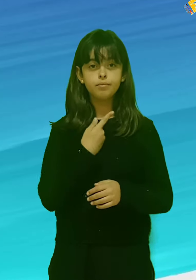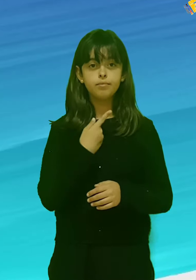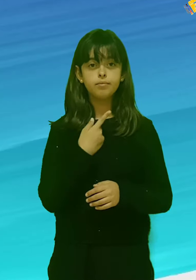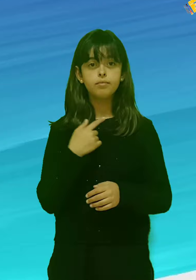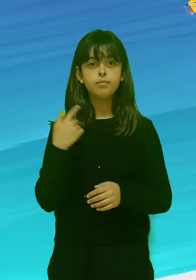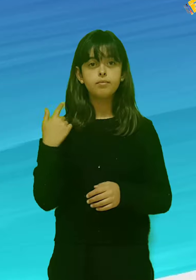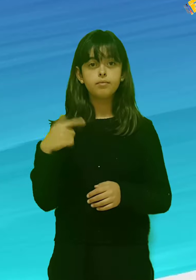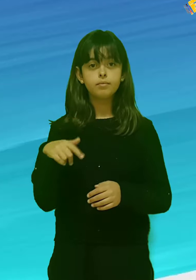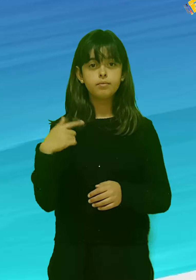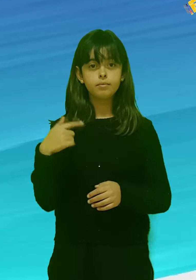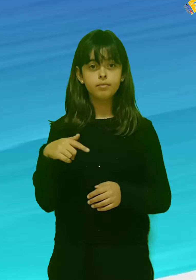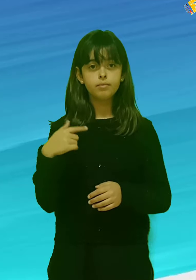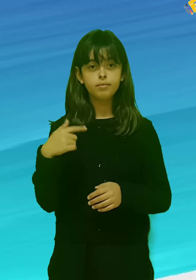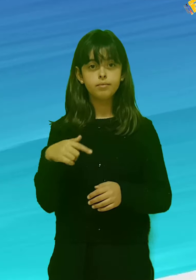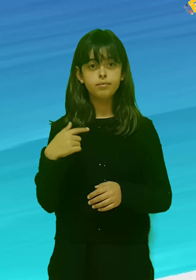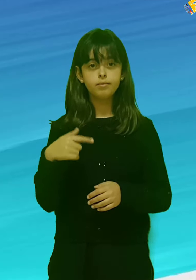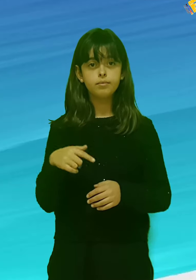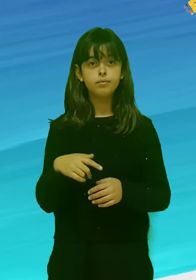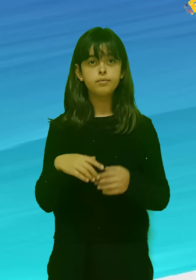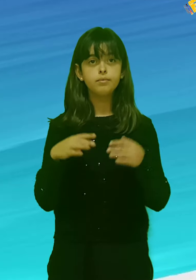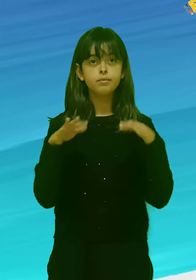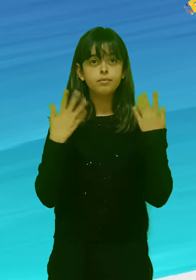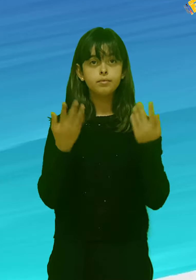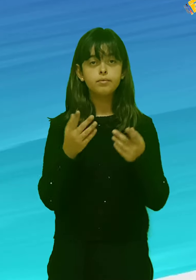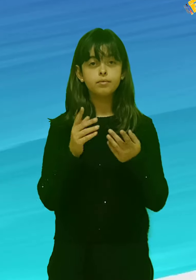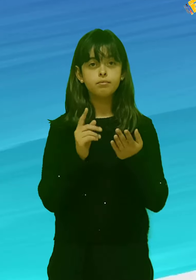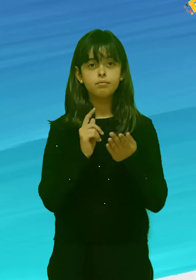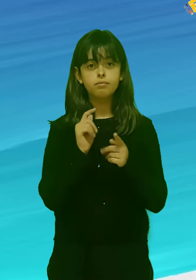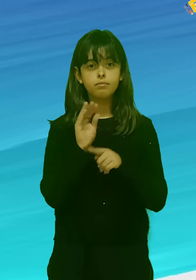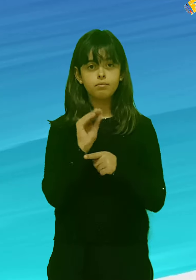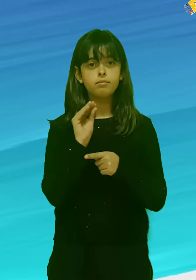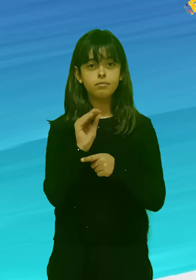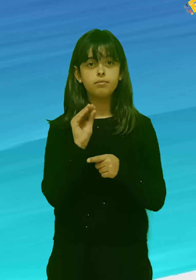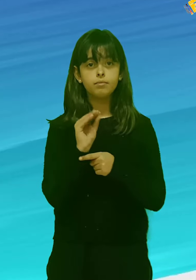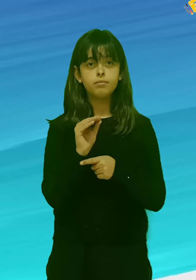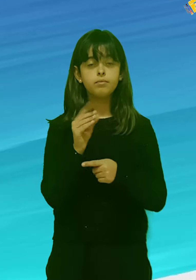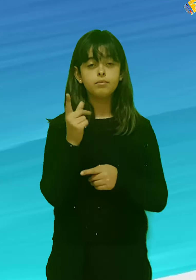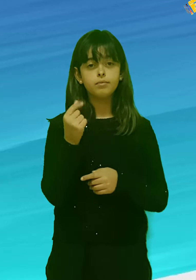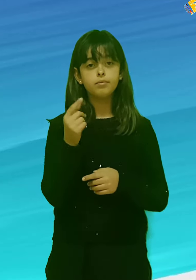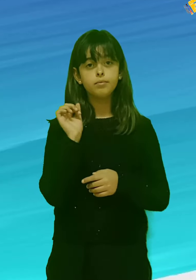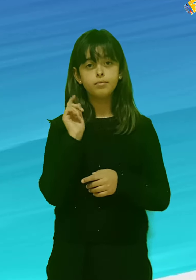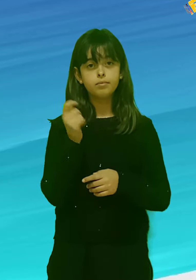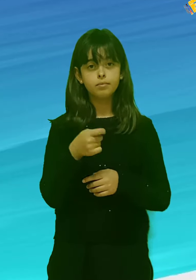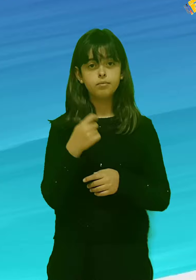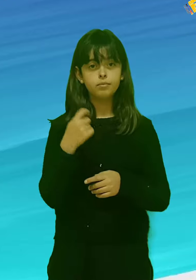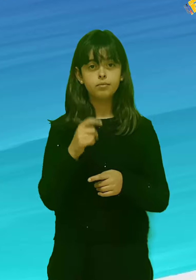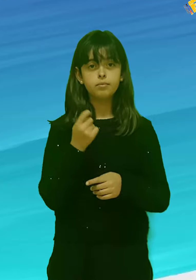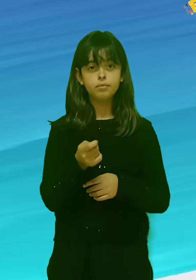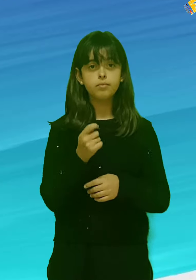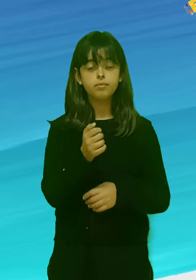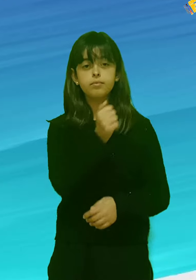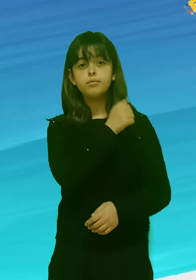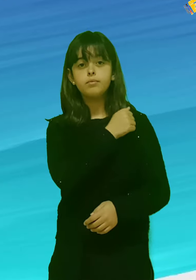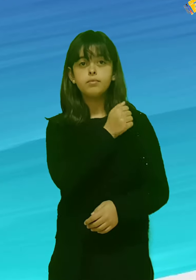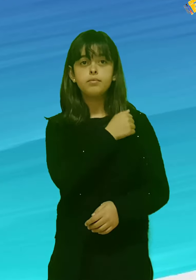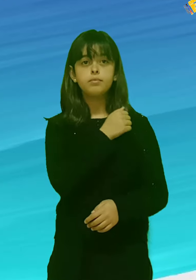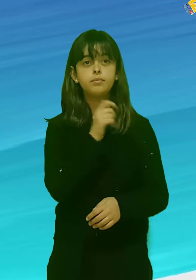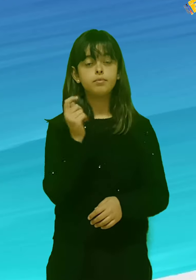encargos: pagamento ao banco, renda, contas da água, luz e gás, educação, carro,